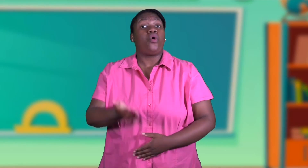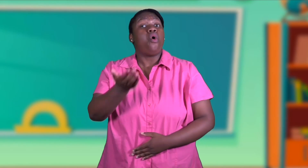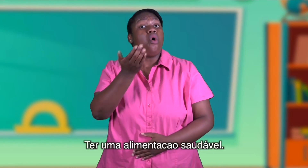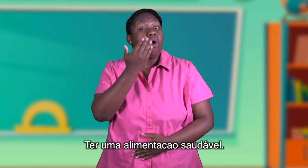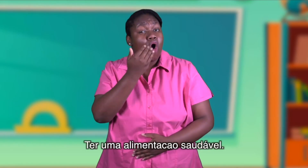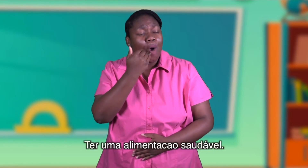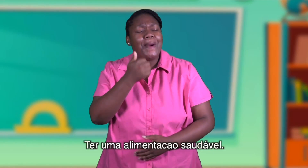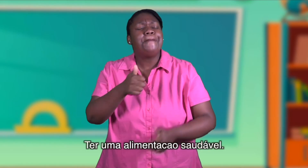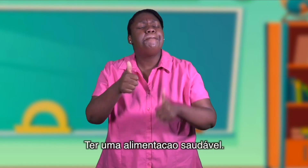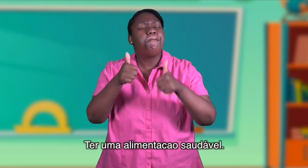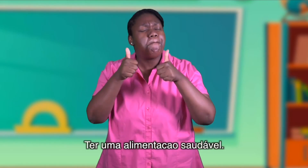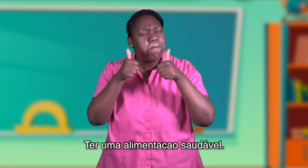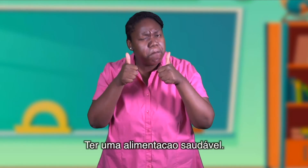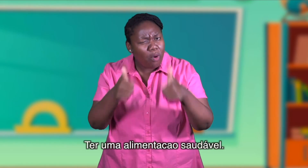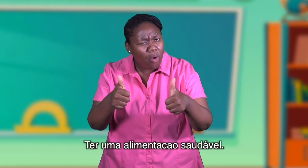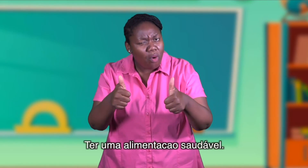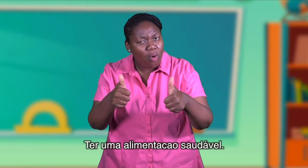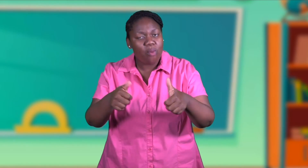Ter uma alimentação saudável,